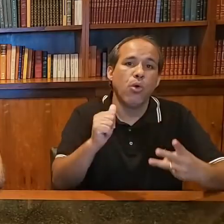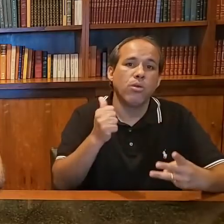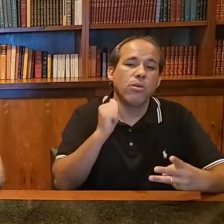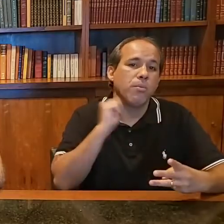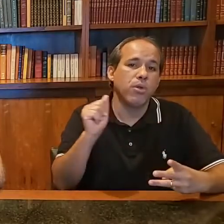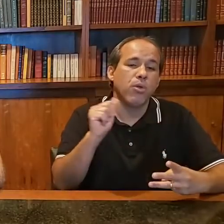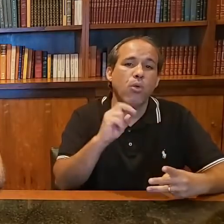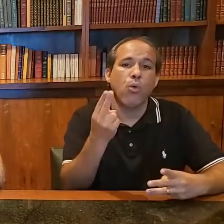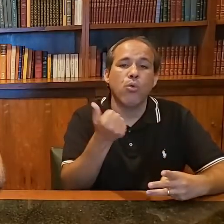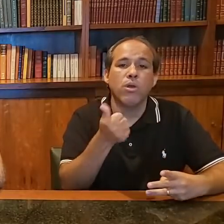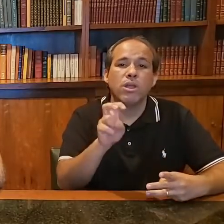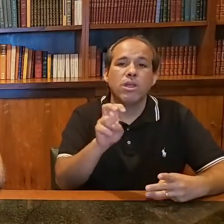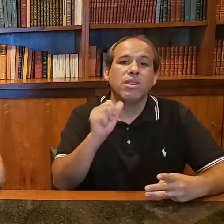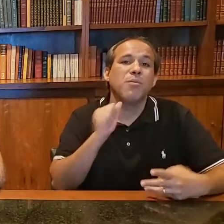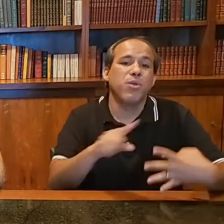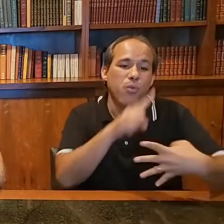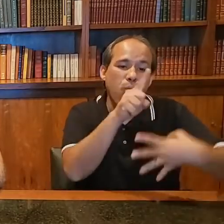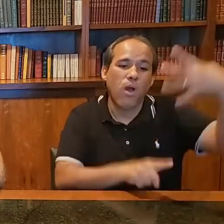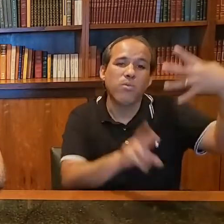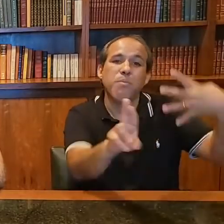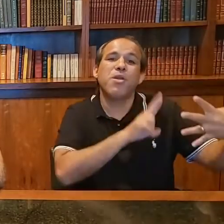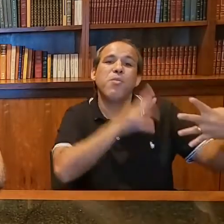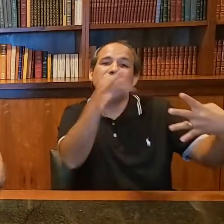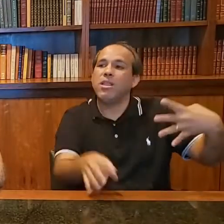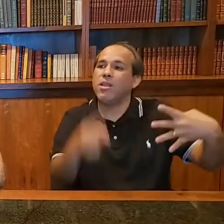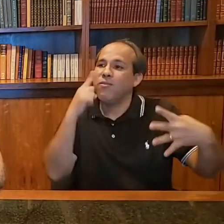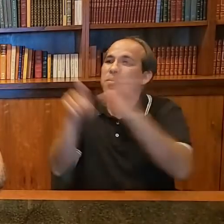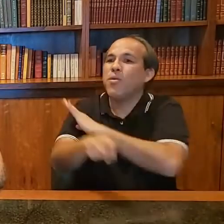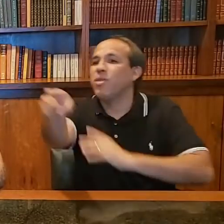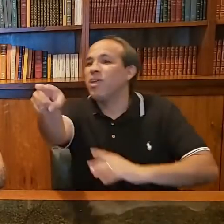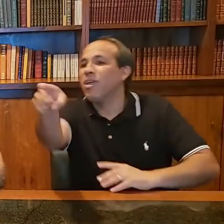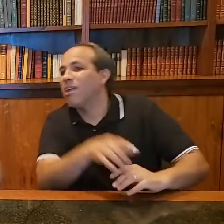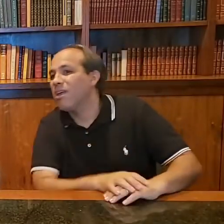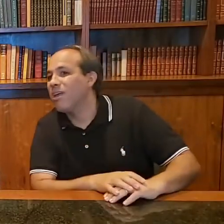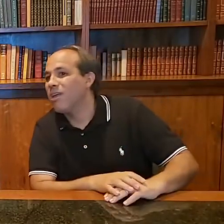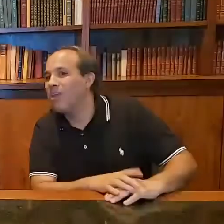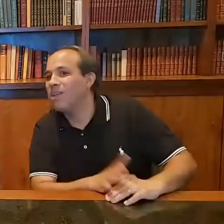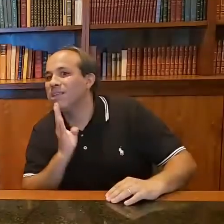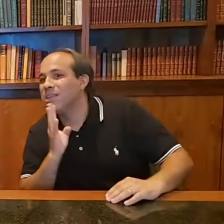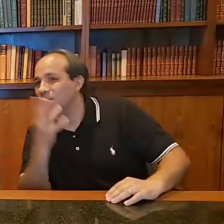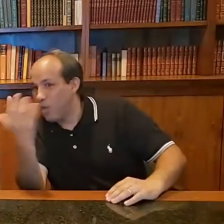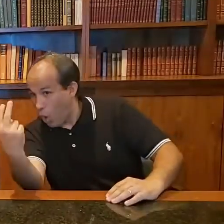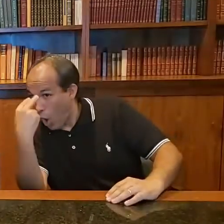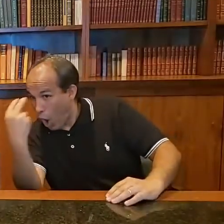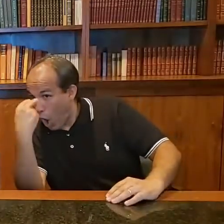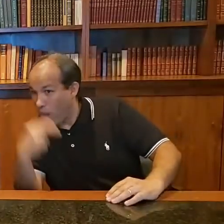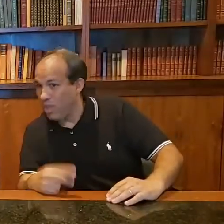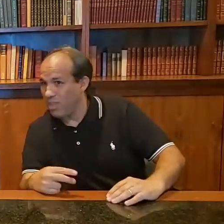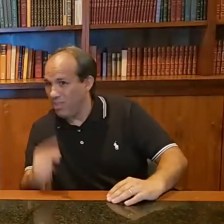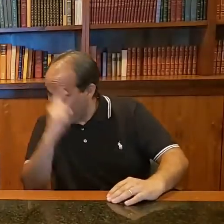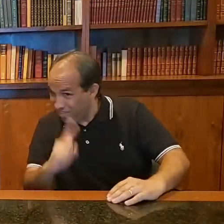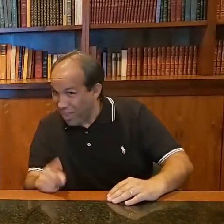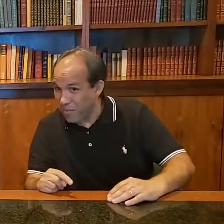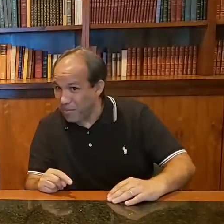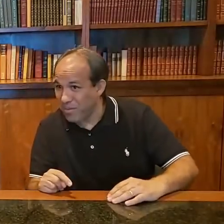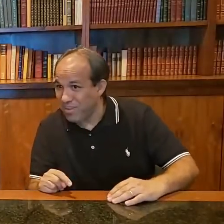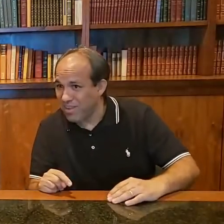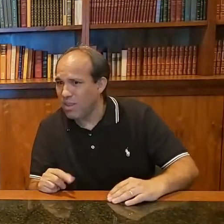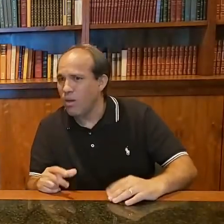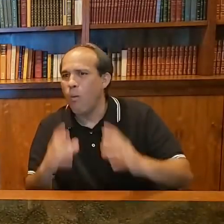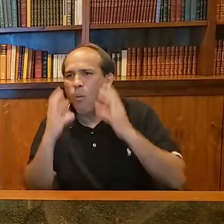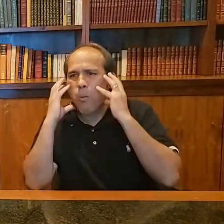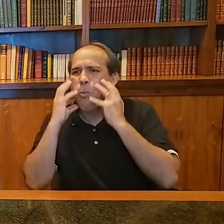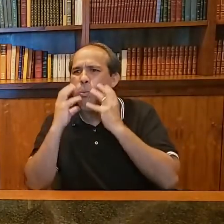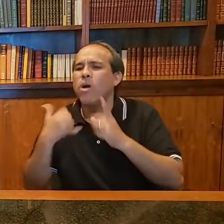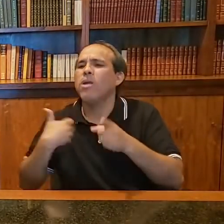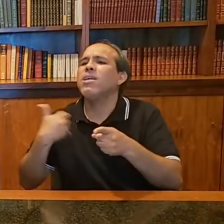abril? Ah, deixa eu ver, vou apontar para um cara aqui. Você? Chorando você? Rola para cá? Não sabe? Olha, um cara com barba